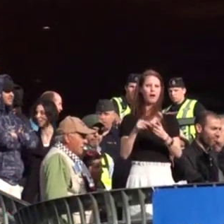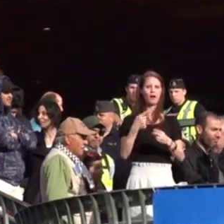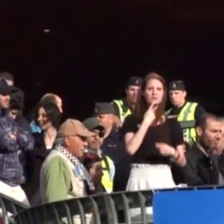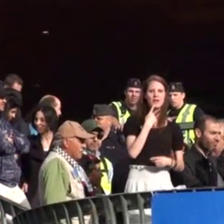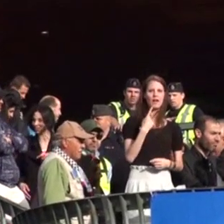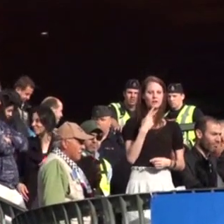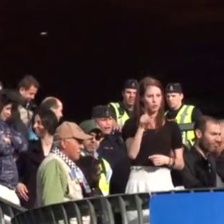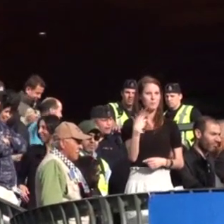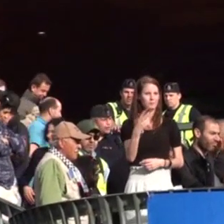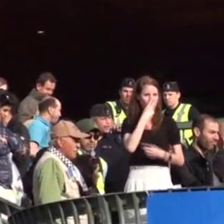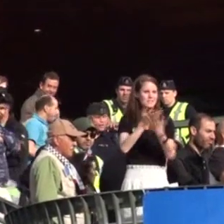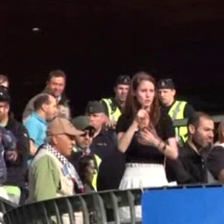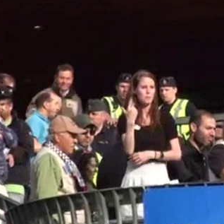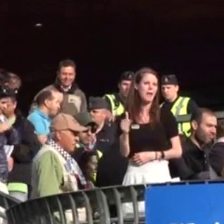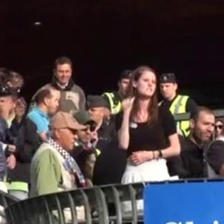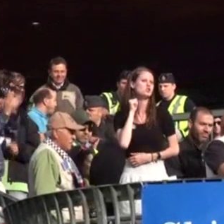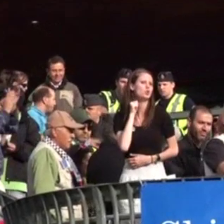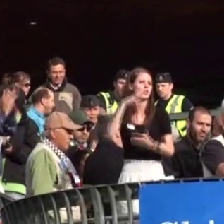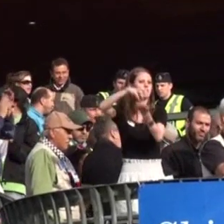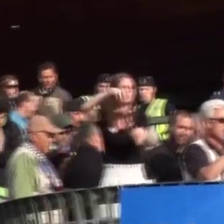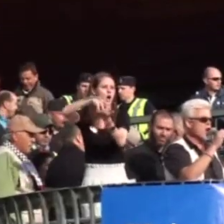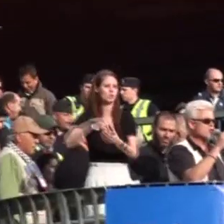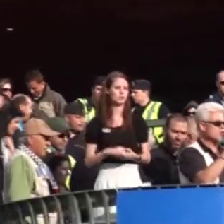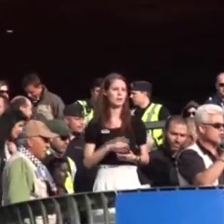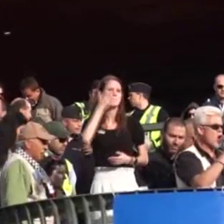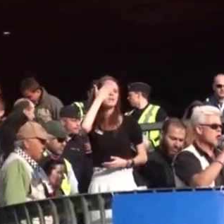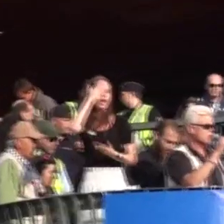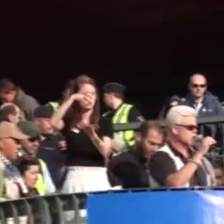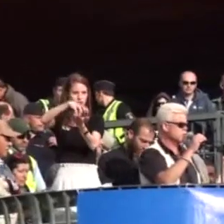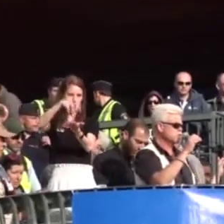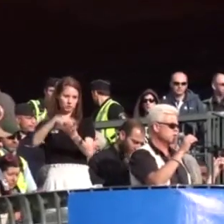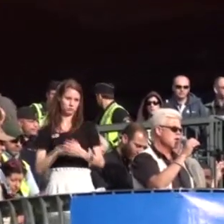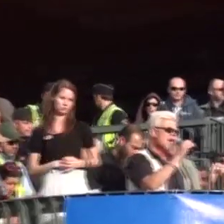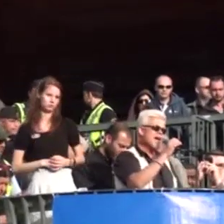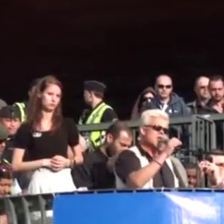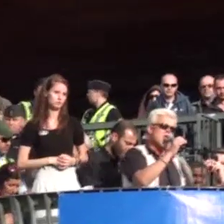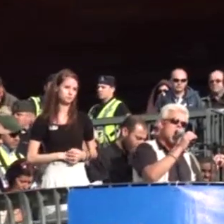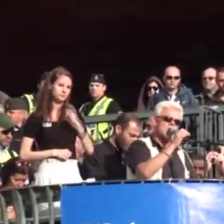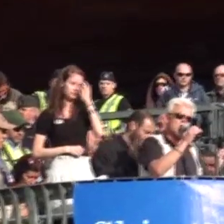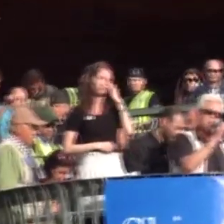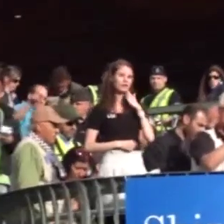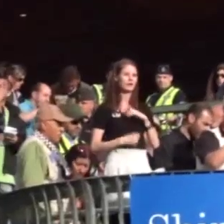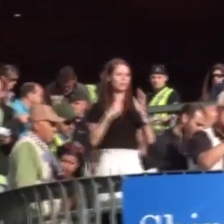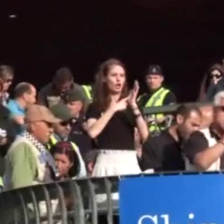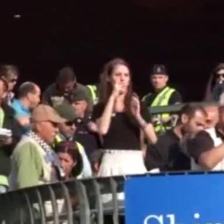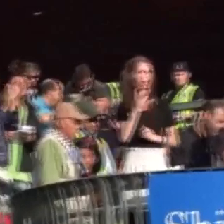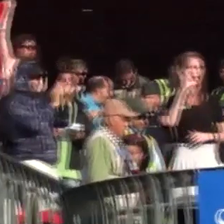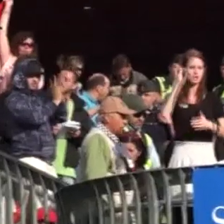en skurkstat. En piratstat. En